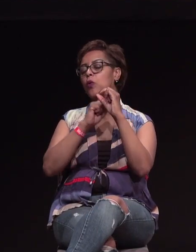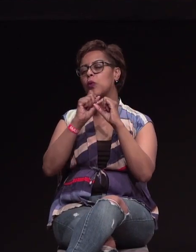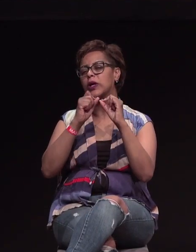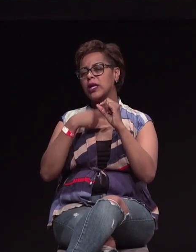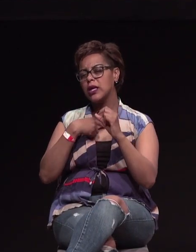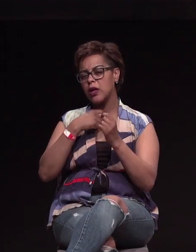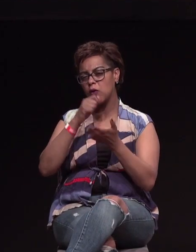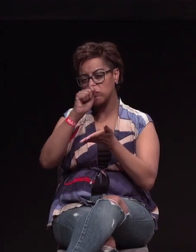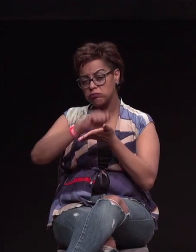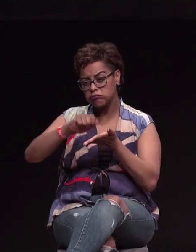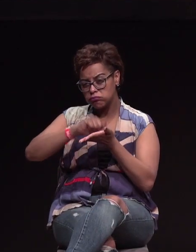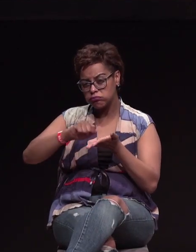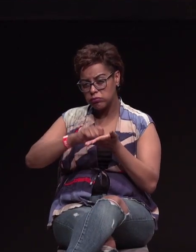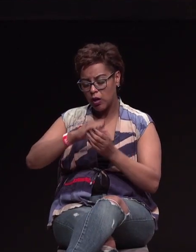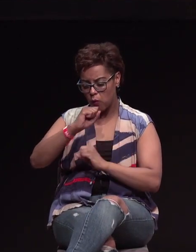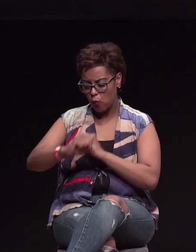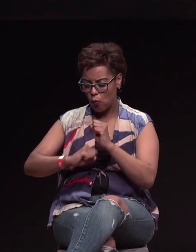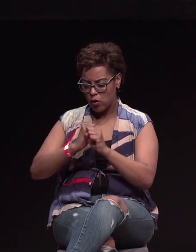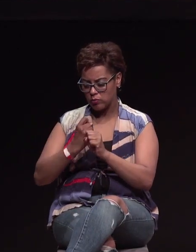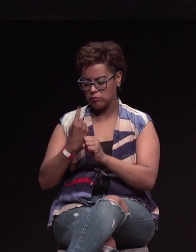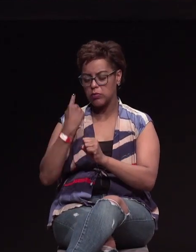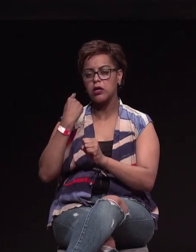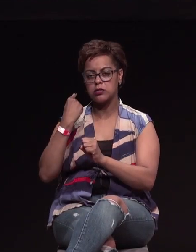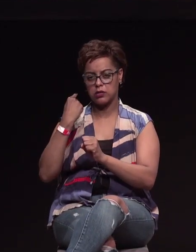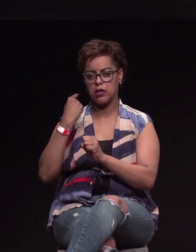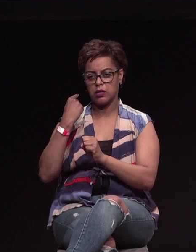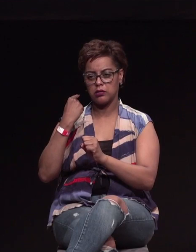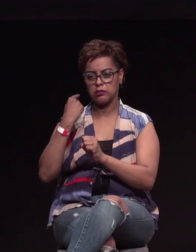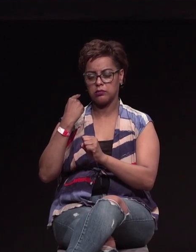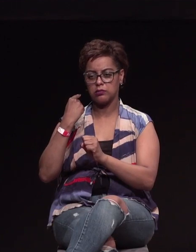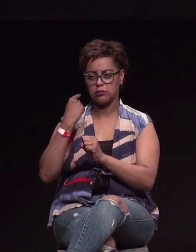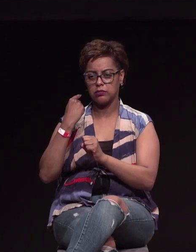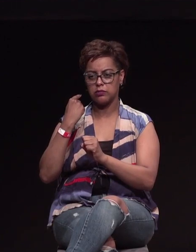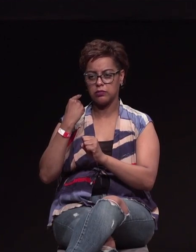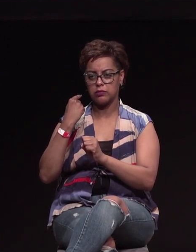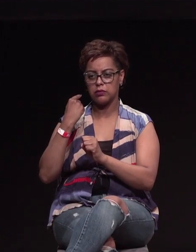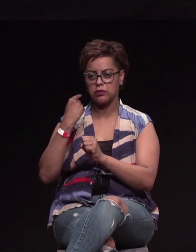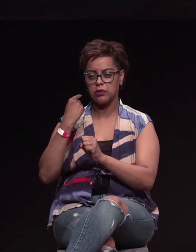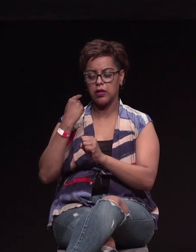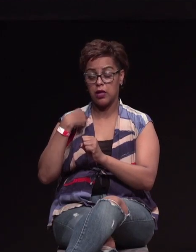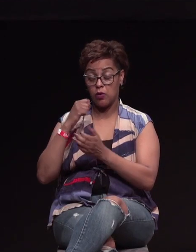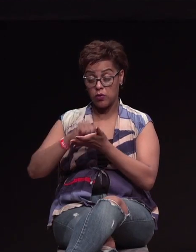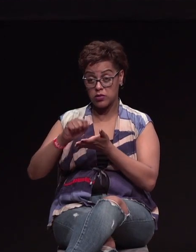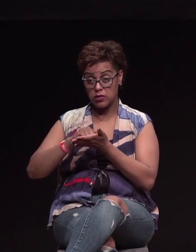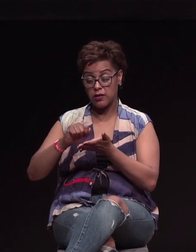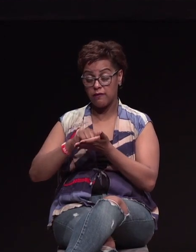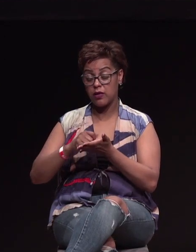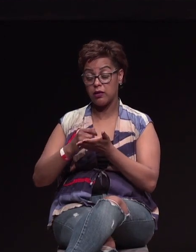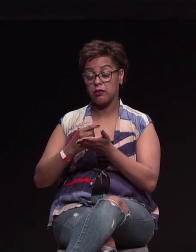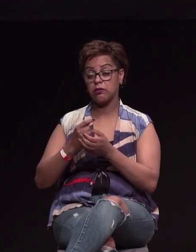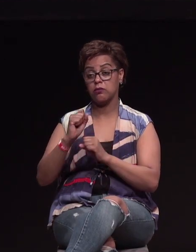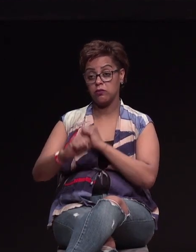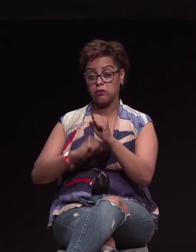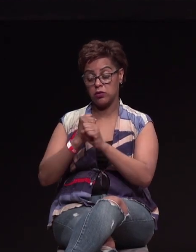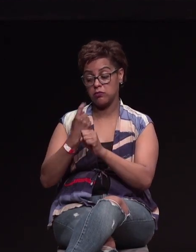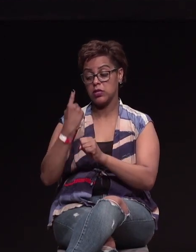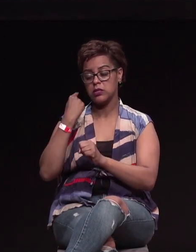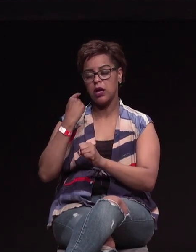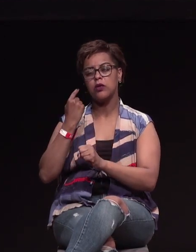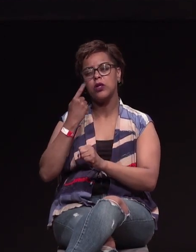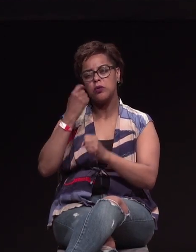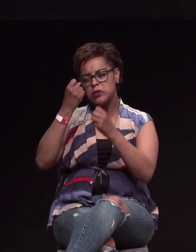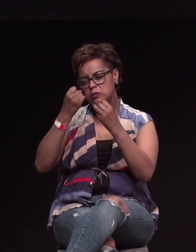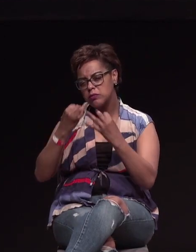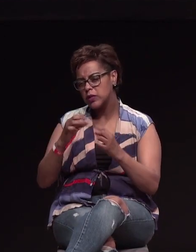assim, o livro é do ano passado, tá, gente? Foi antes dessa última passagem da Angela Davis, tá? E eu digo lá